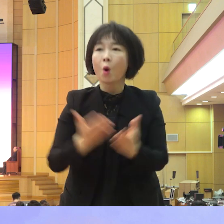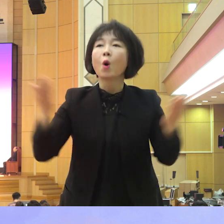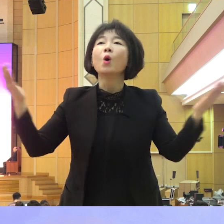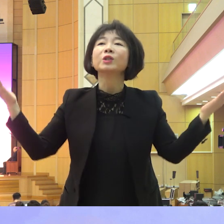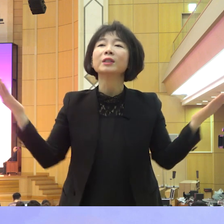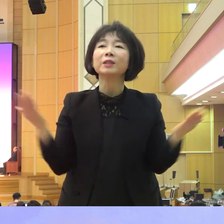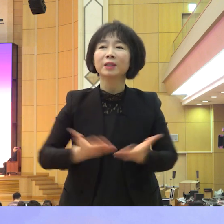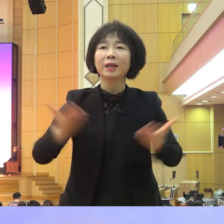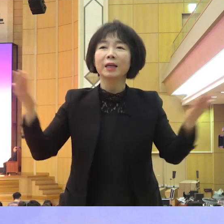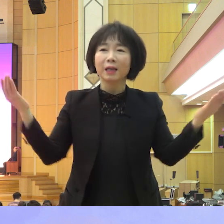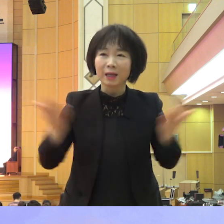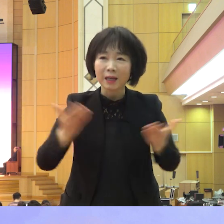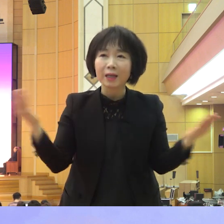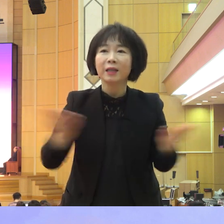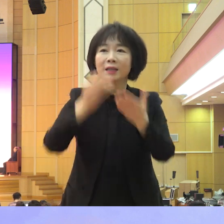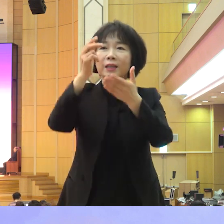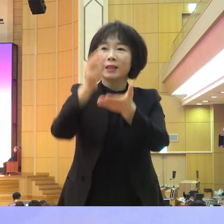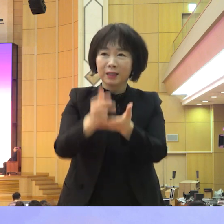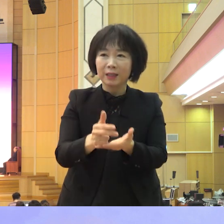모든